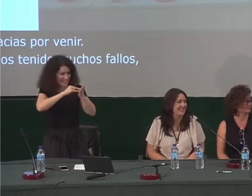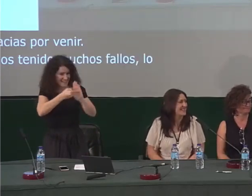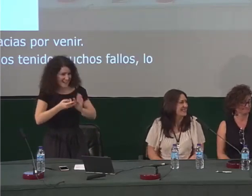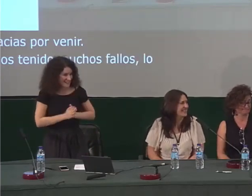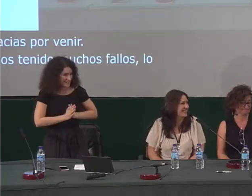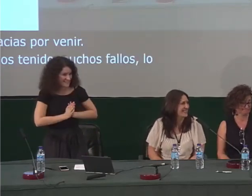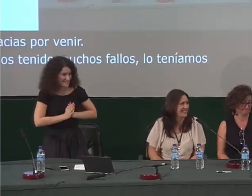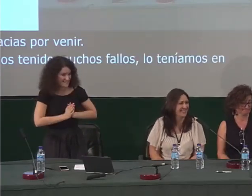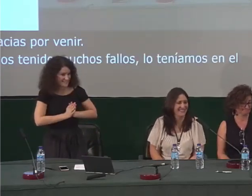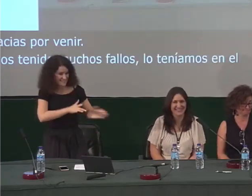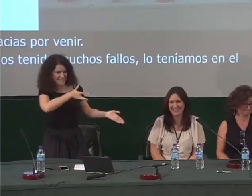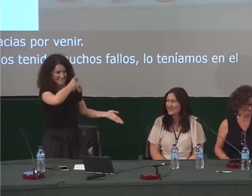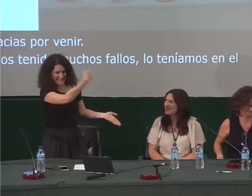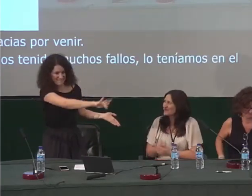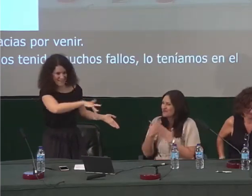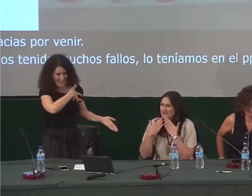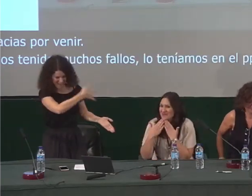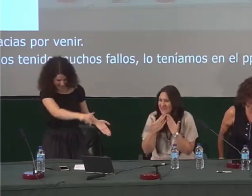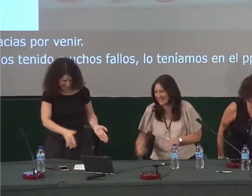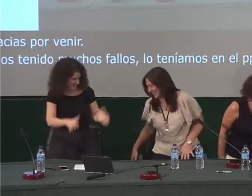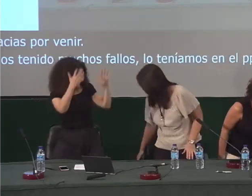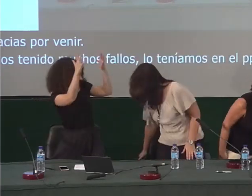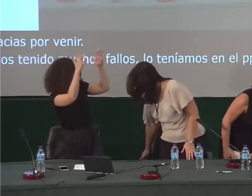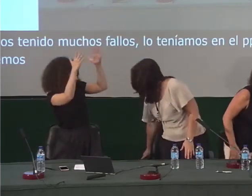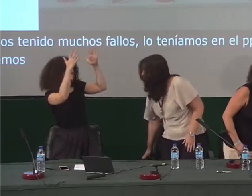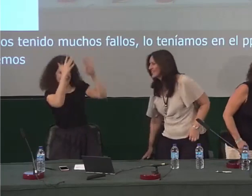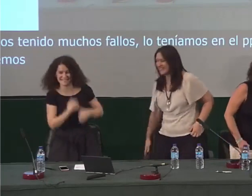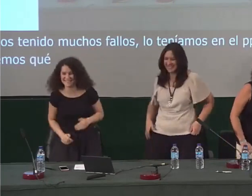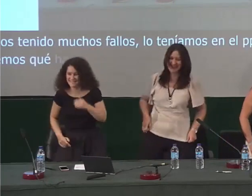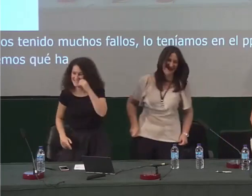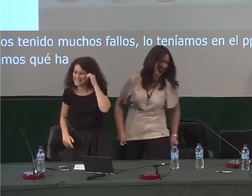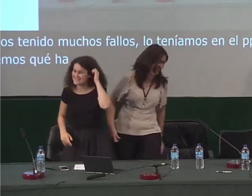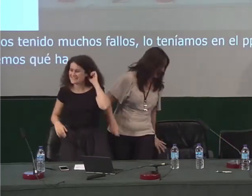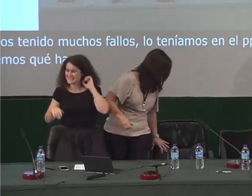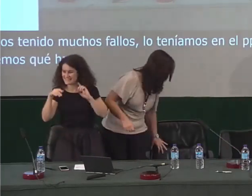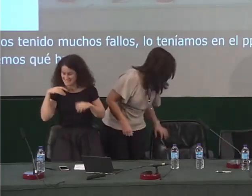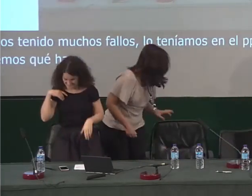pero no sabemos qué ha pasado. Disculpad, perdonad. Estás perdonada.